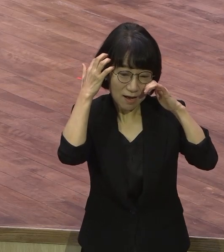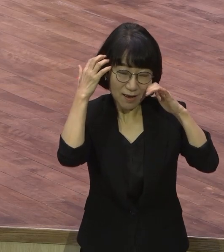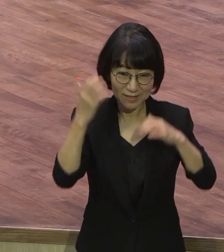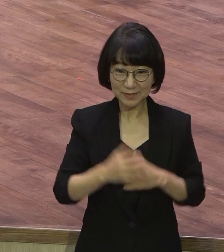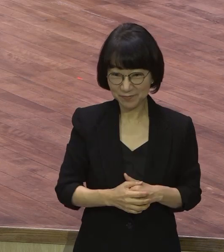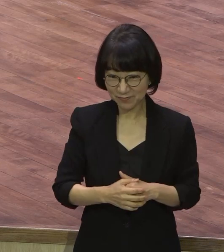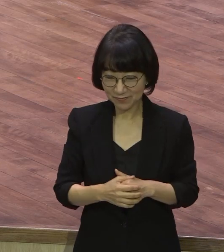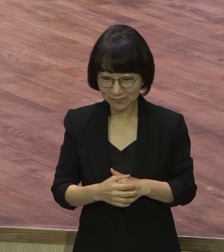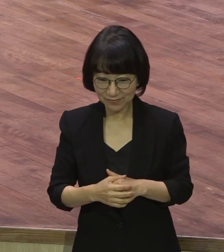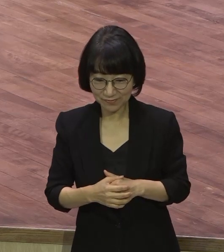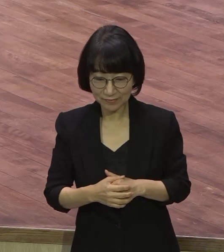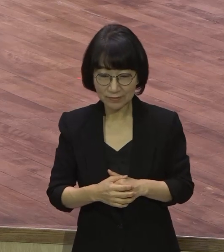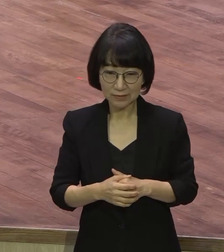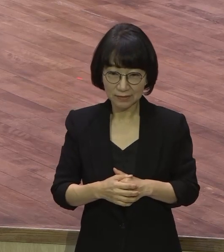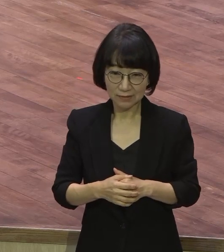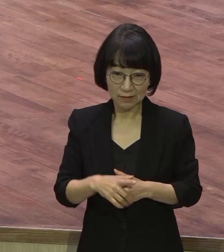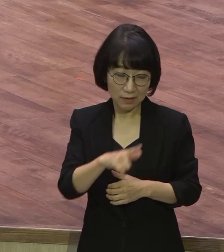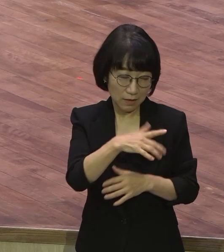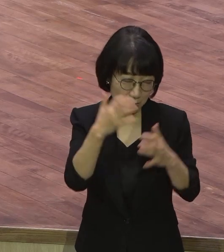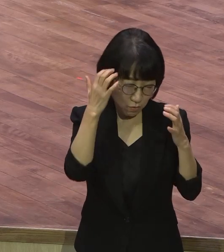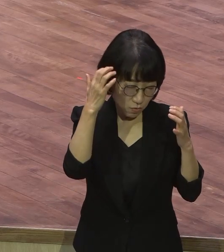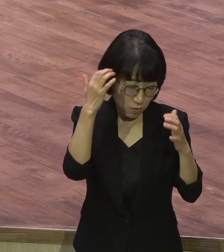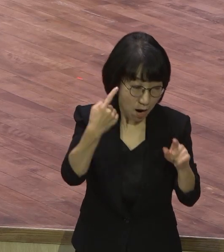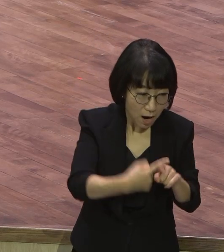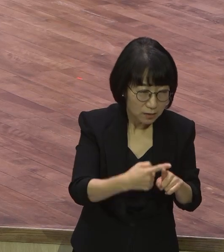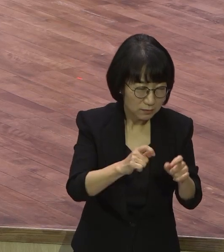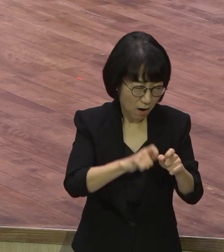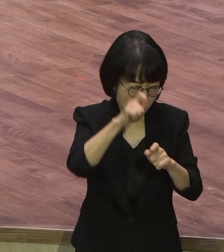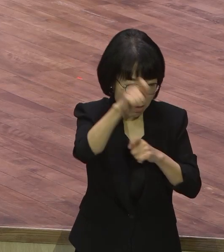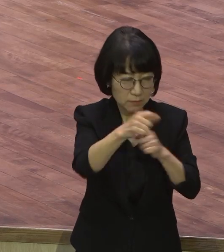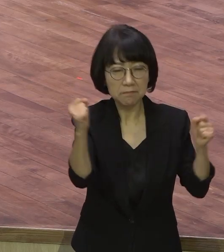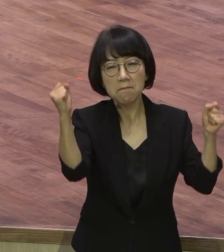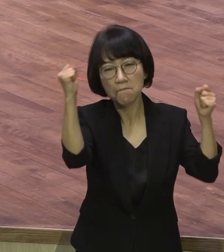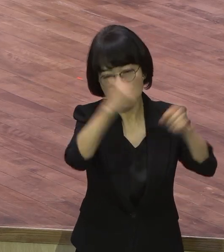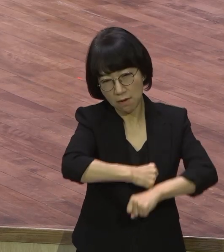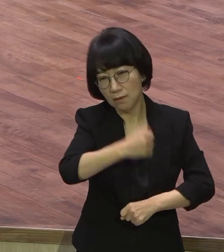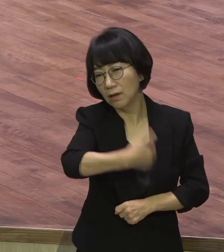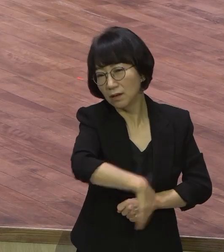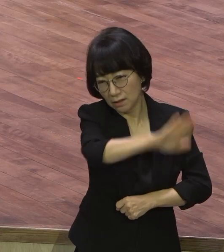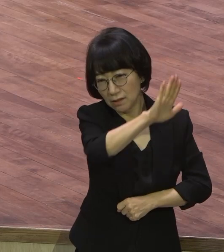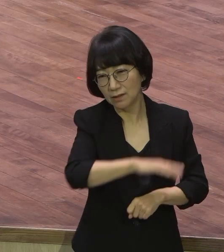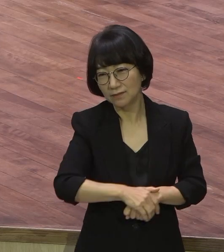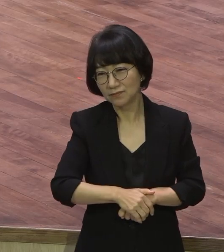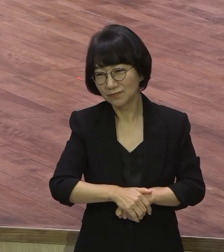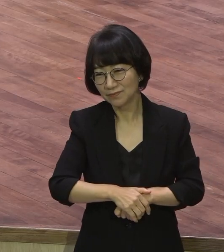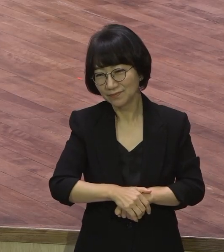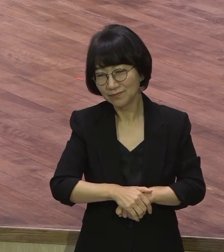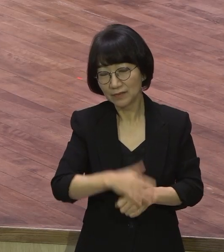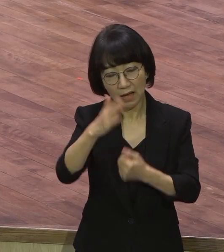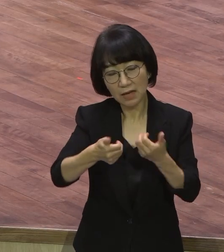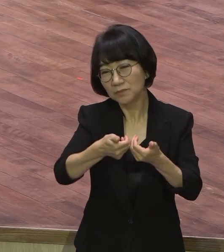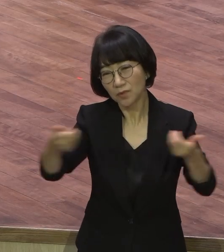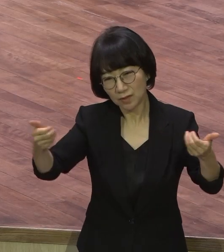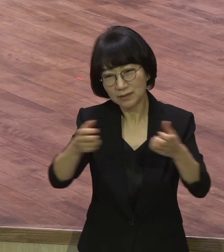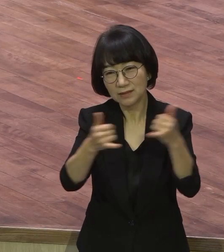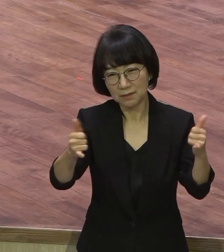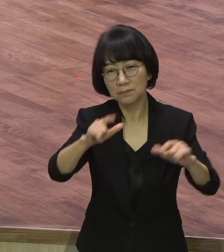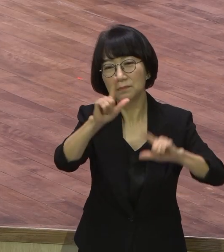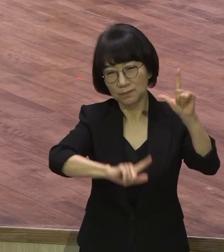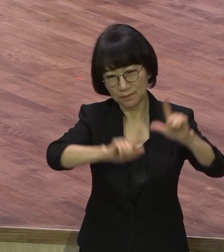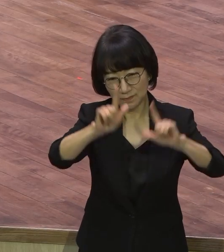잘 될 것 같은데 유리 방황하다가 영원한 멸망길로 가는 것이 범죄한 인간의 운명이에요.